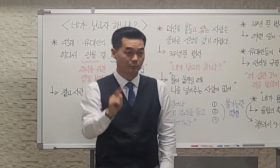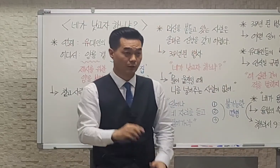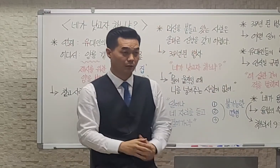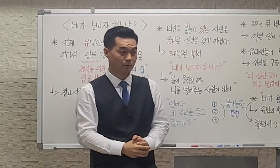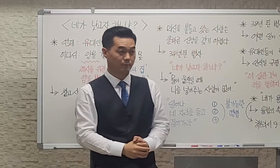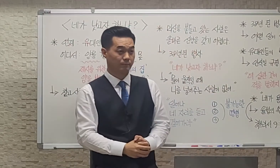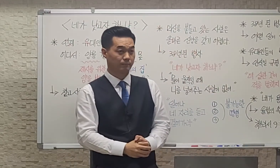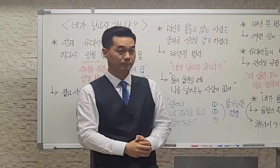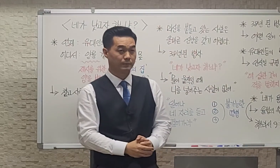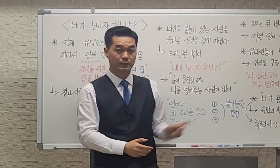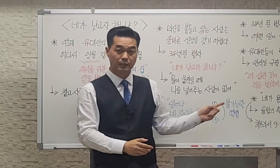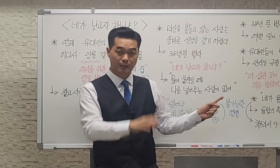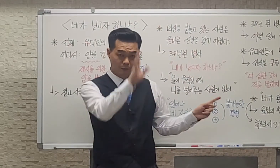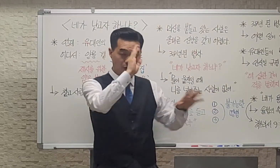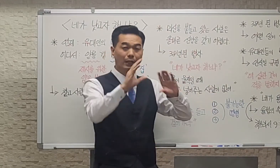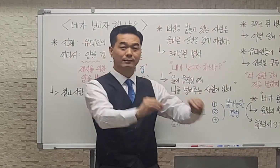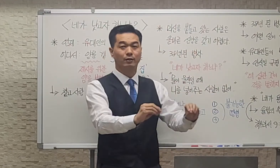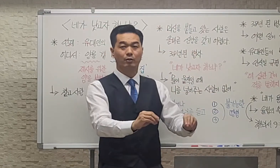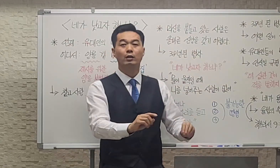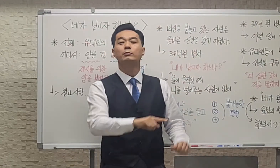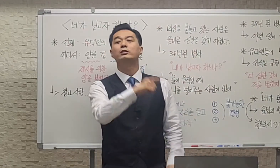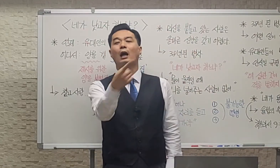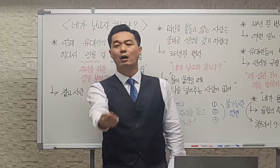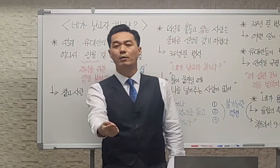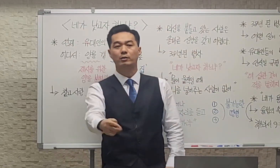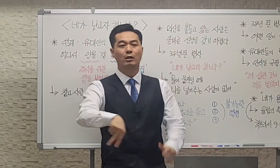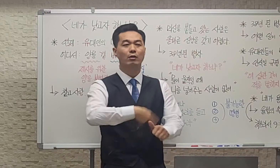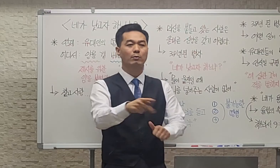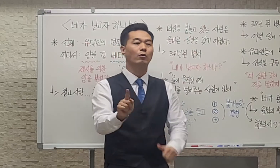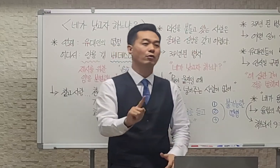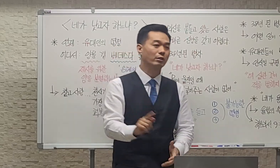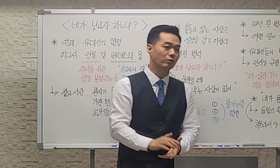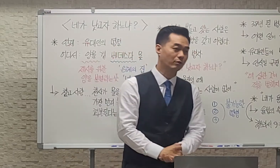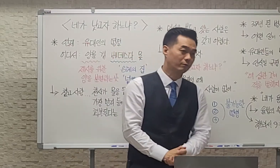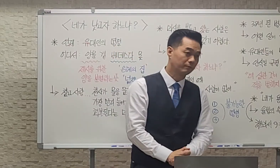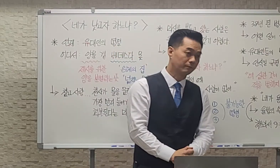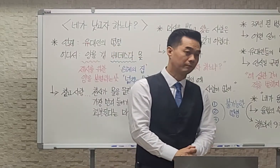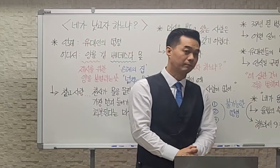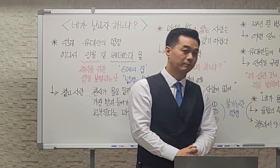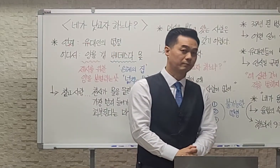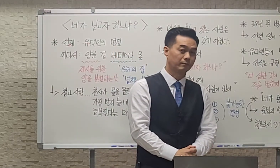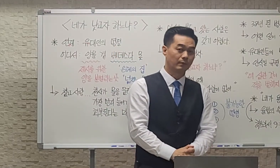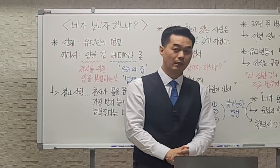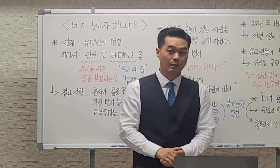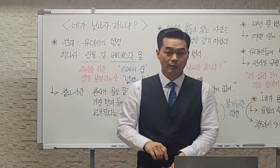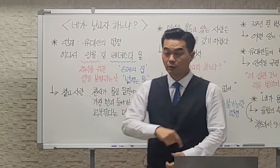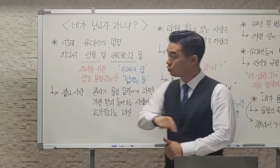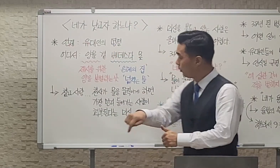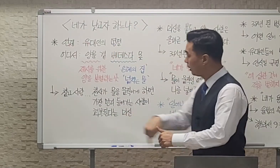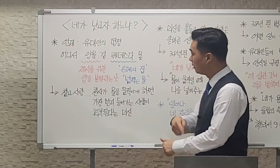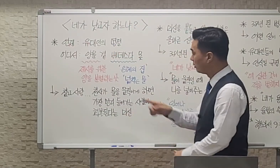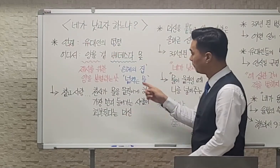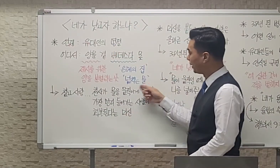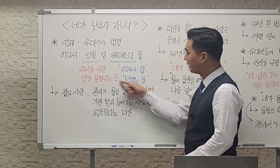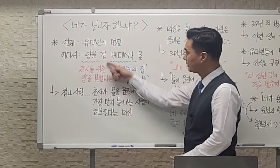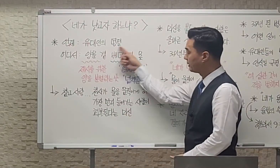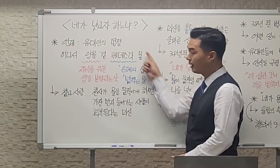어떠십니까? 자, 이 사람 병이 나았어요. 그럼 그 다음에는 상황이 뭐여야 되죠? 그 주변에 있는 베데스다